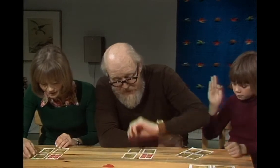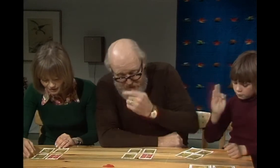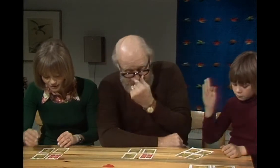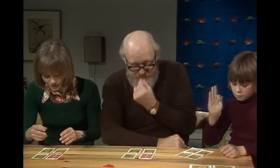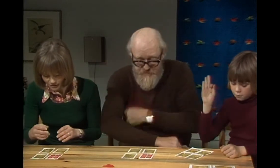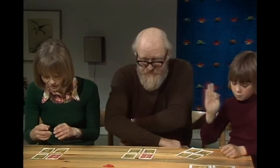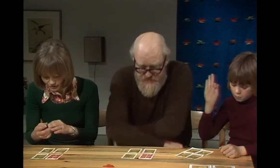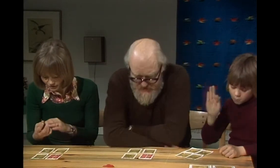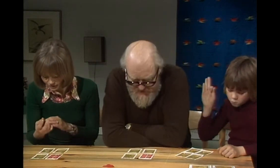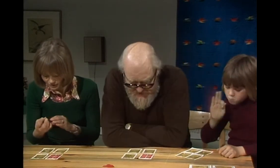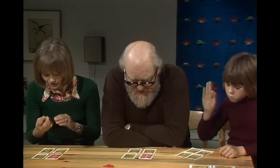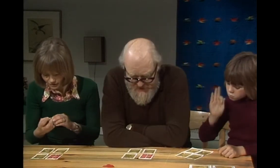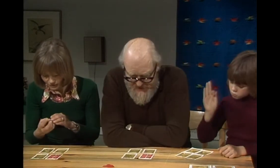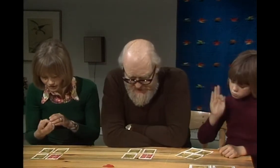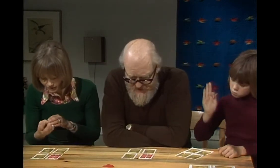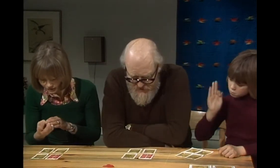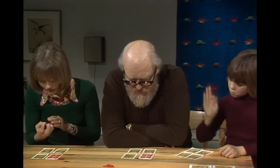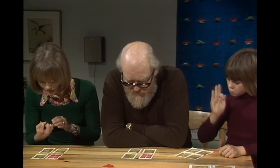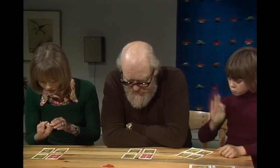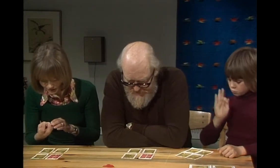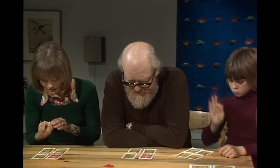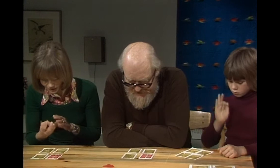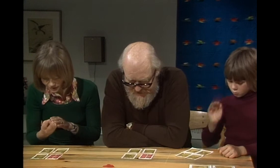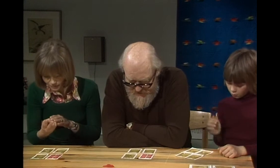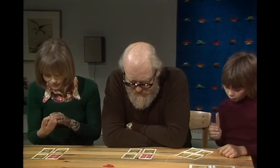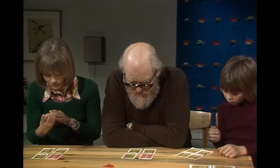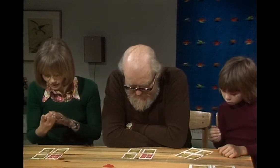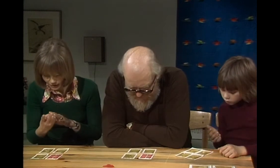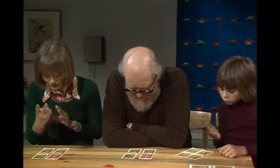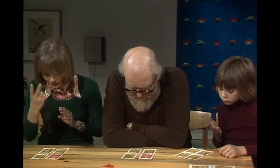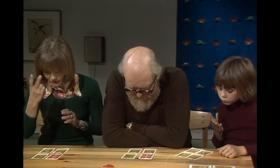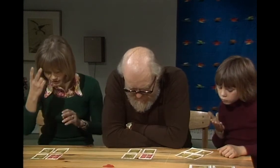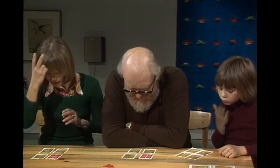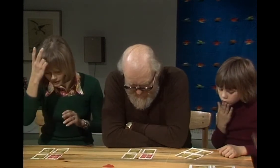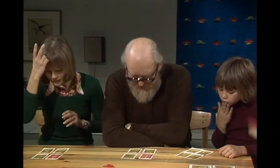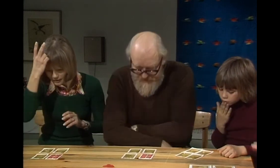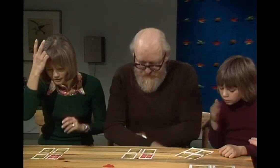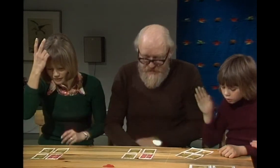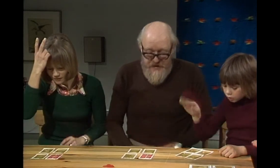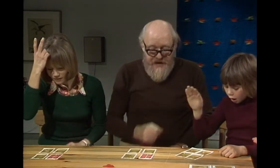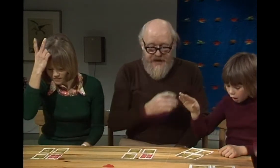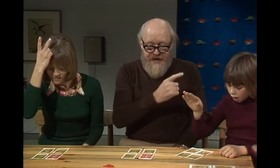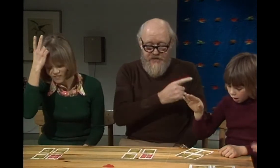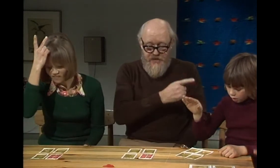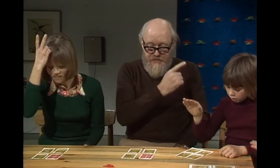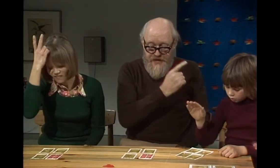då. Han, hon, den och det. Han tecknar på matte. Han, jag pekar